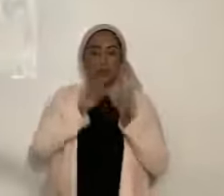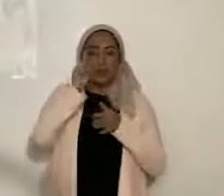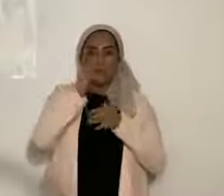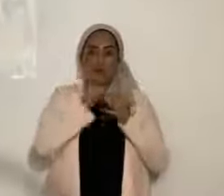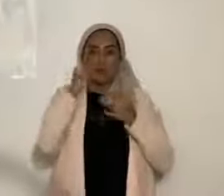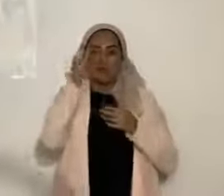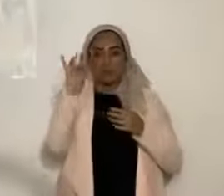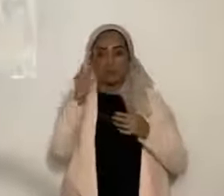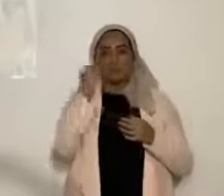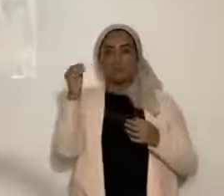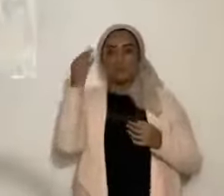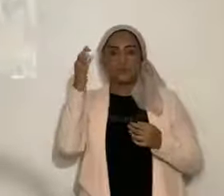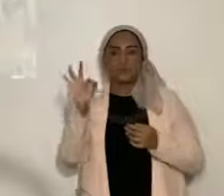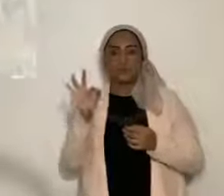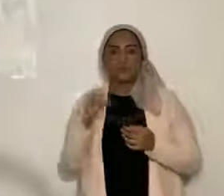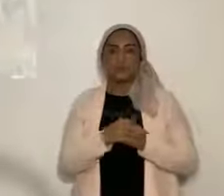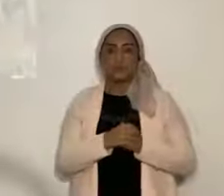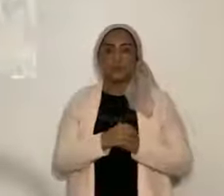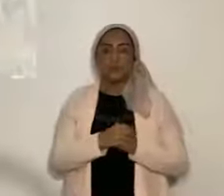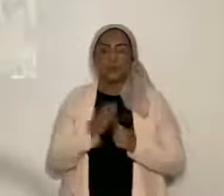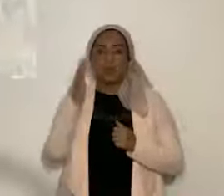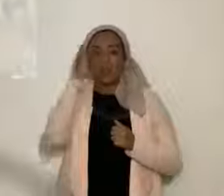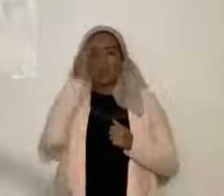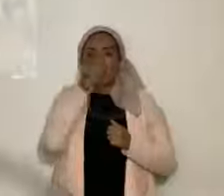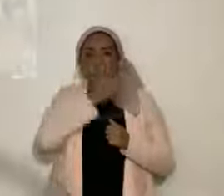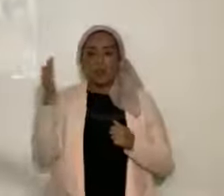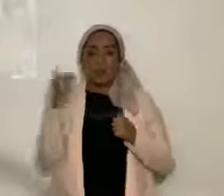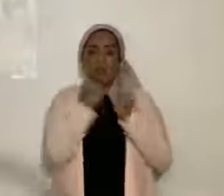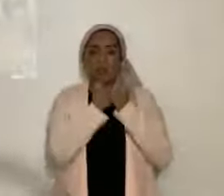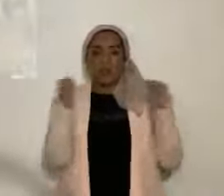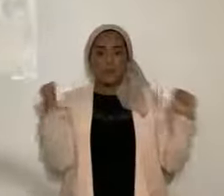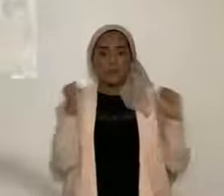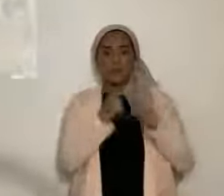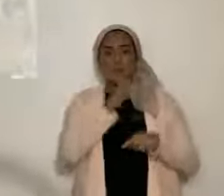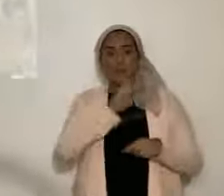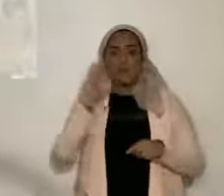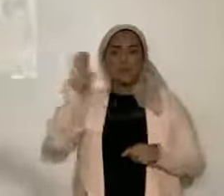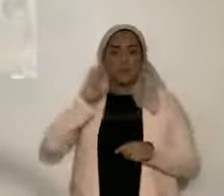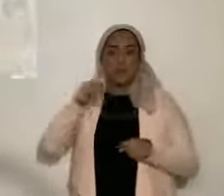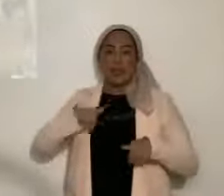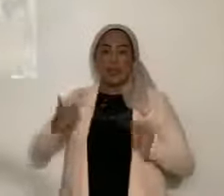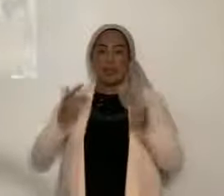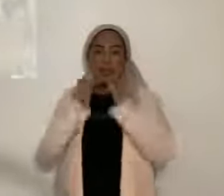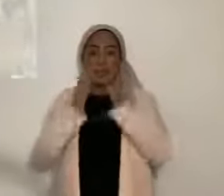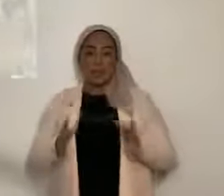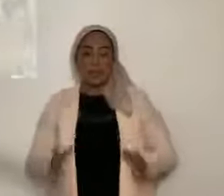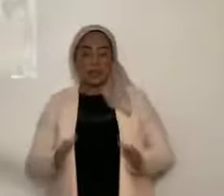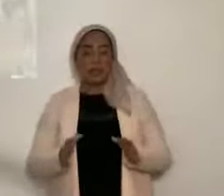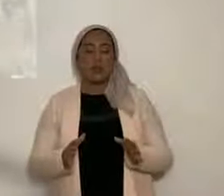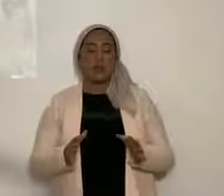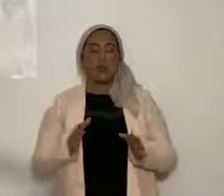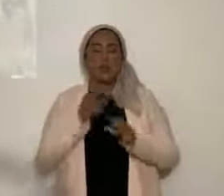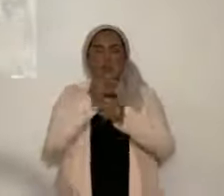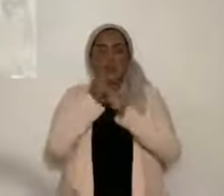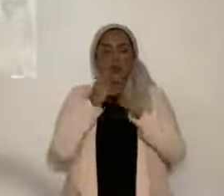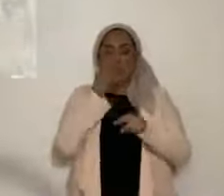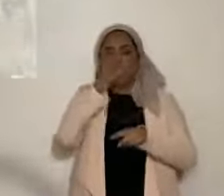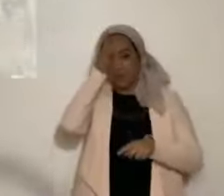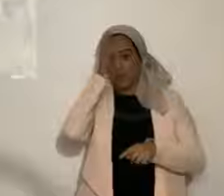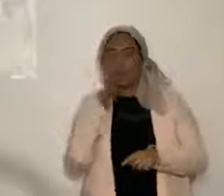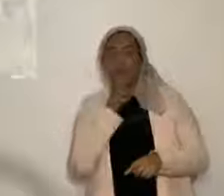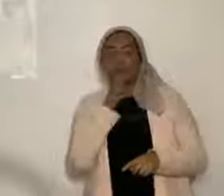1:18 y 19. Sabiendo que fuiste rescatados de vuestra vana manera de vivir, la cual recibiste de vuestros